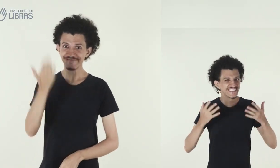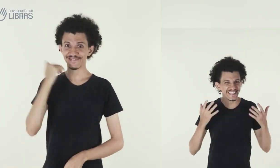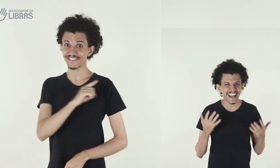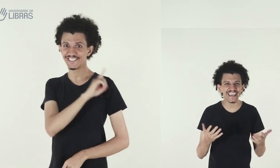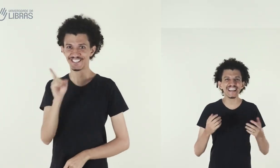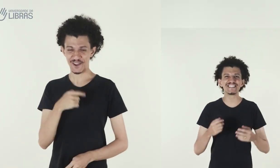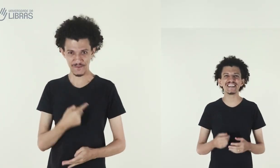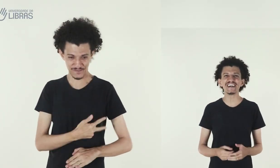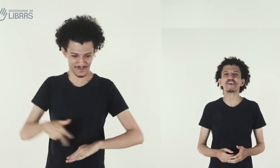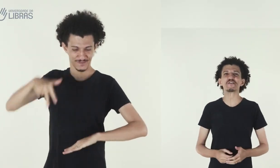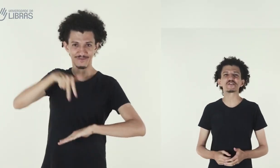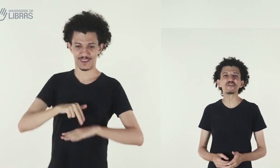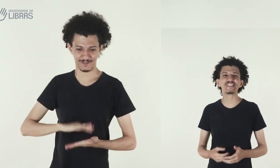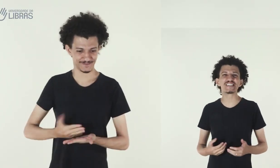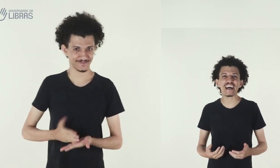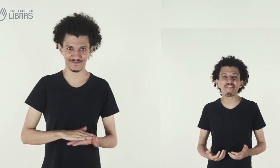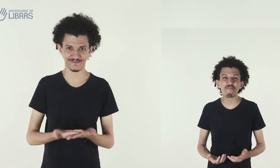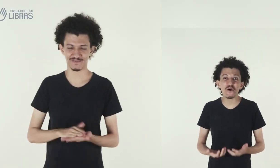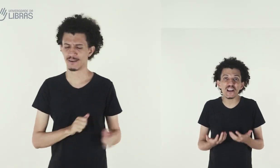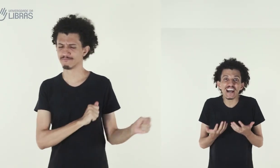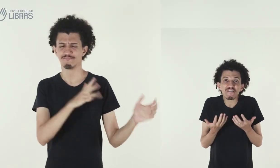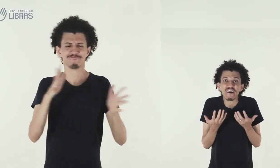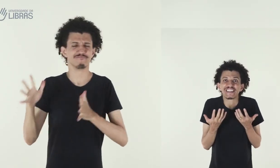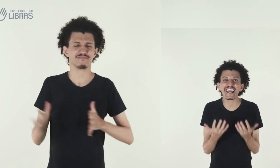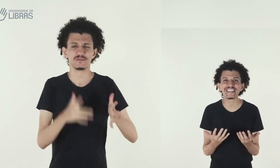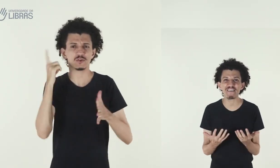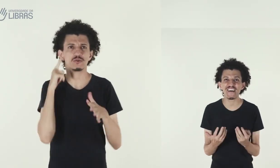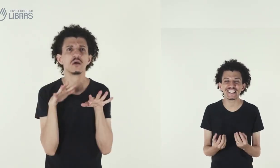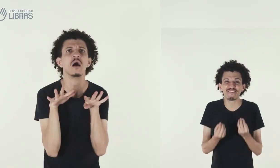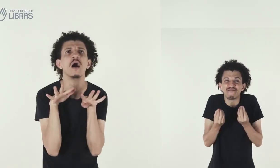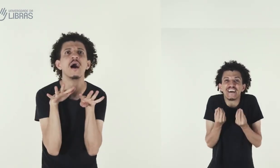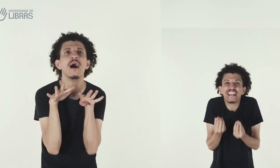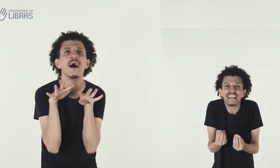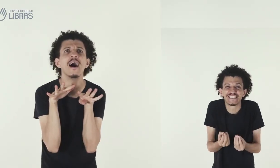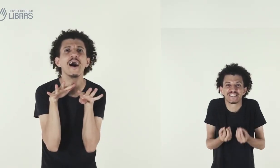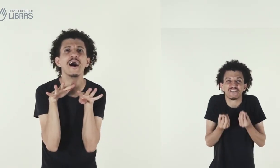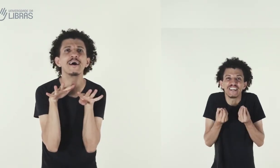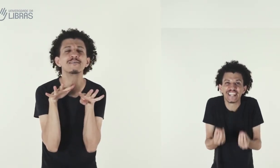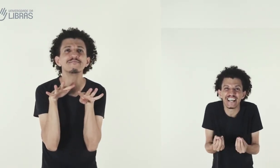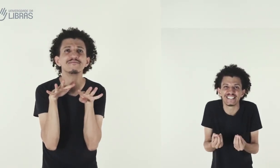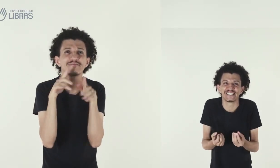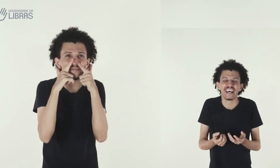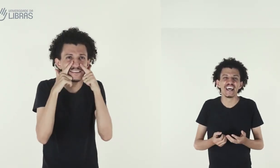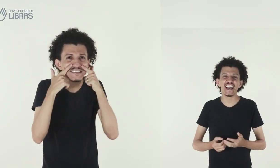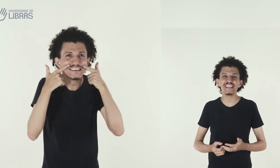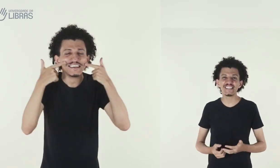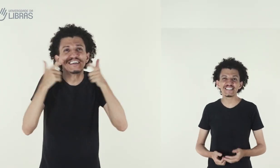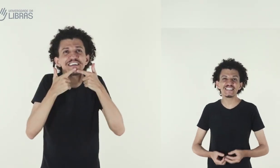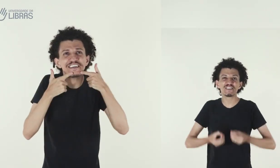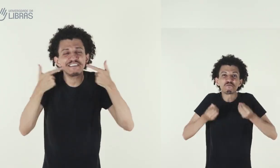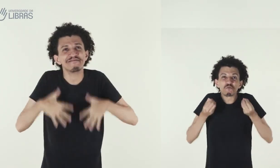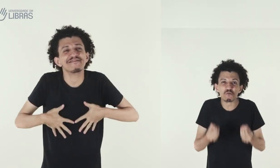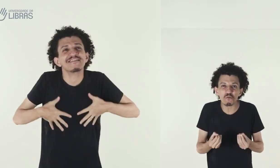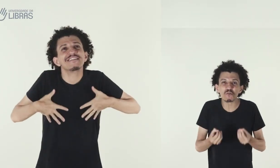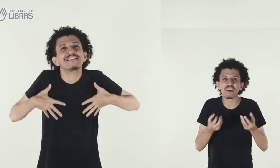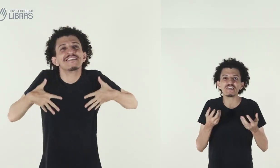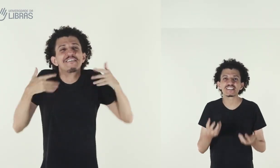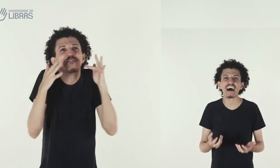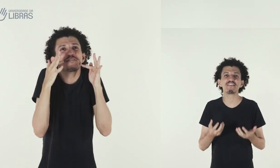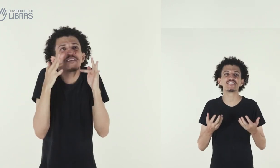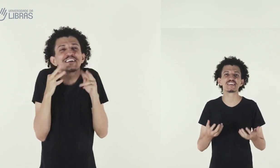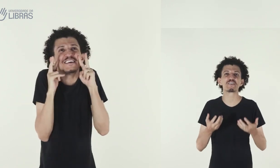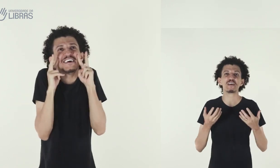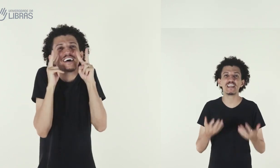eu. Naquele dia, os surdos estavam me olhando atentamente, felizes, sorridentes. Eles entendiam tudo o